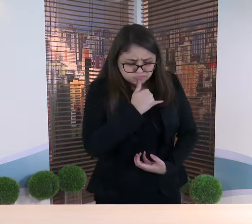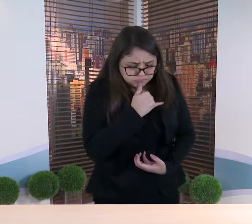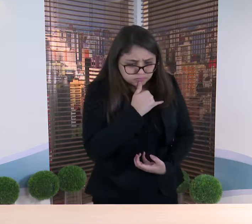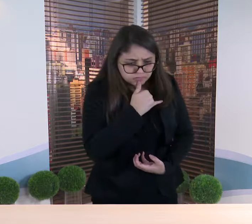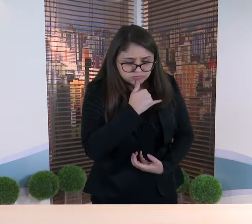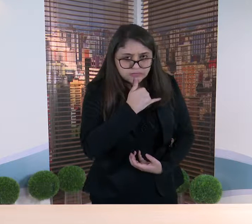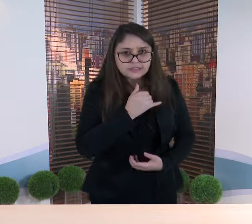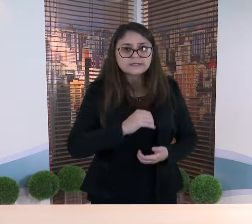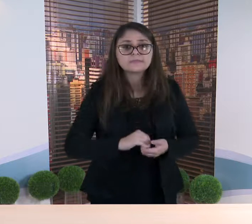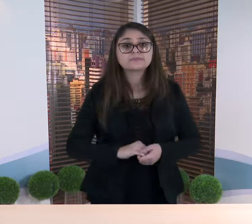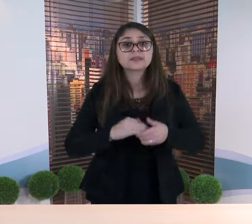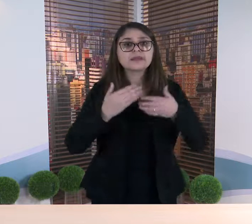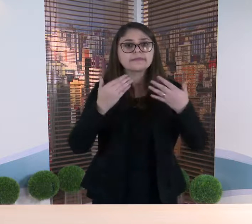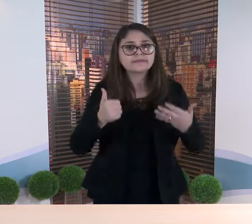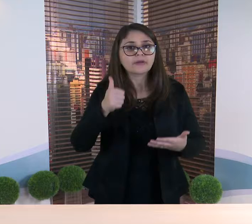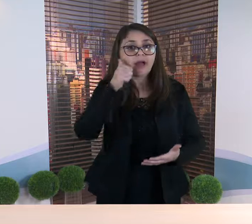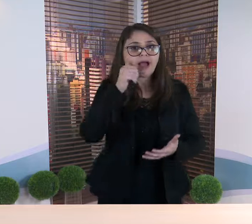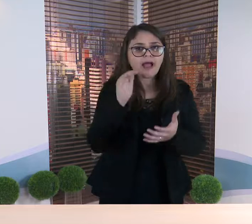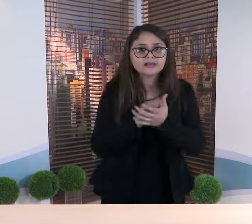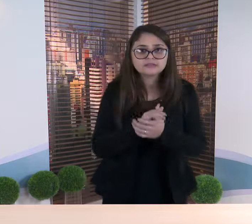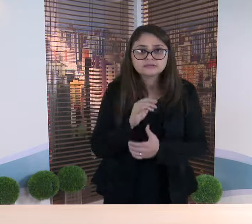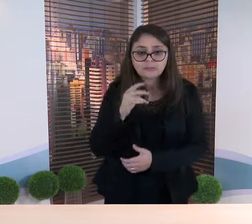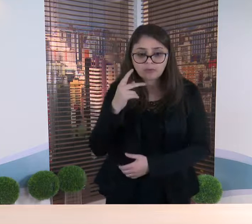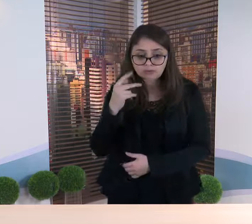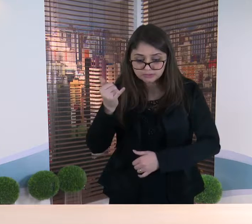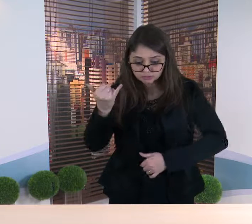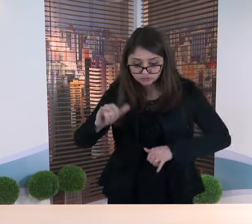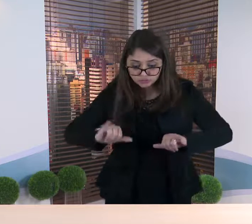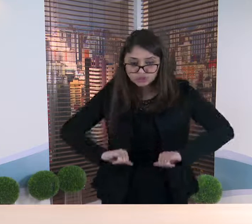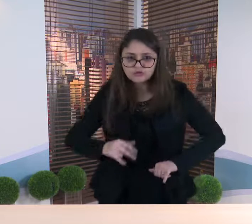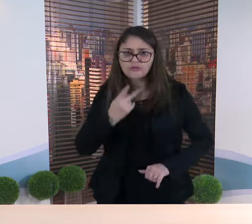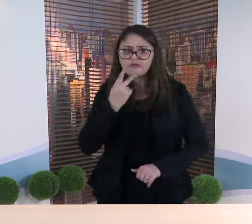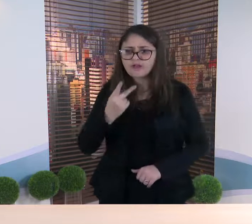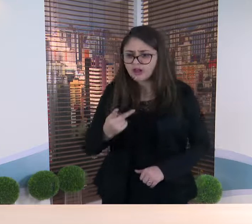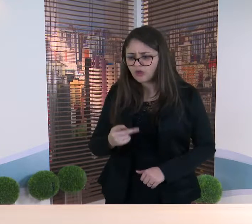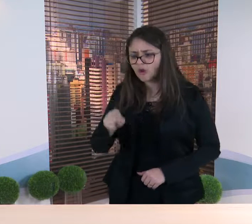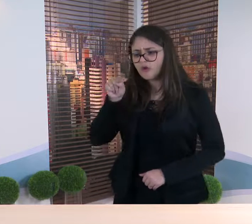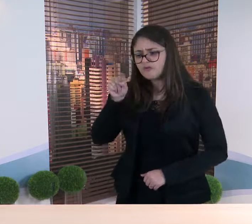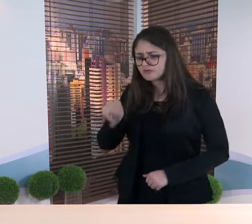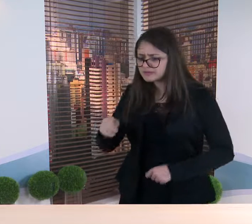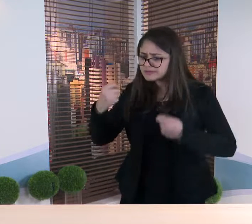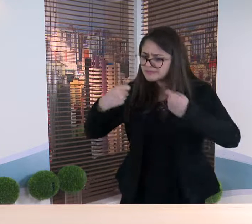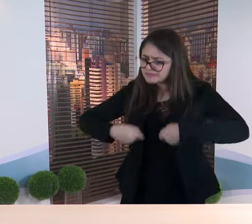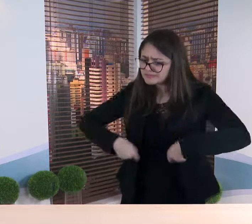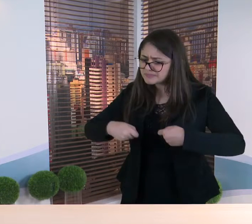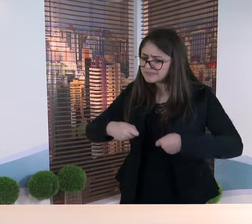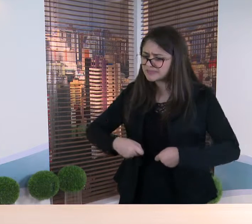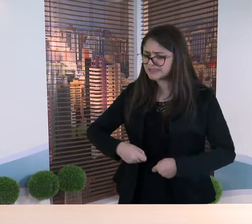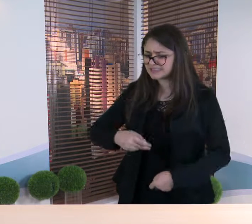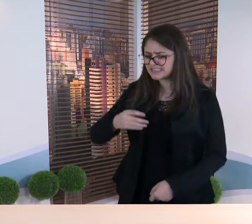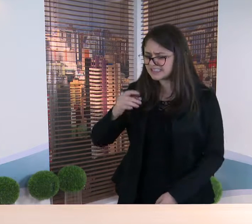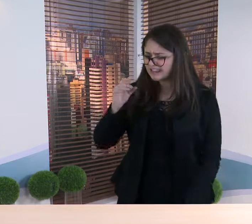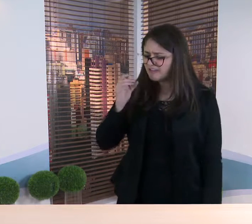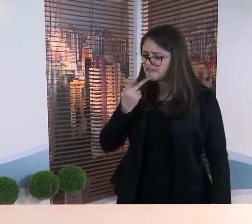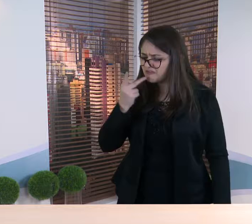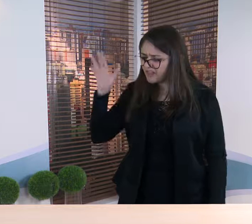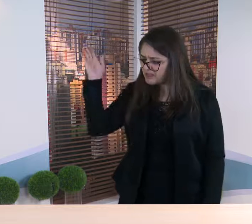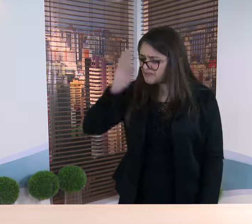tragédia, a esposa aconselha: amaldiçoa a Deus e morre. Ela profere uma das